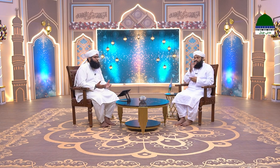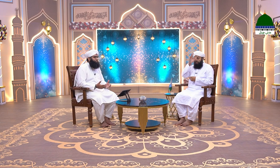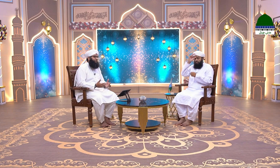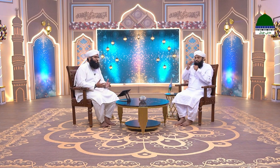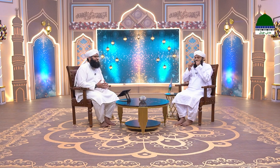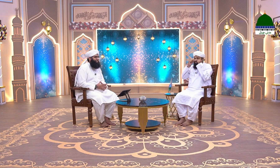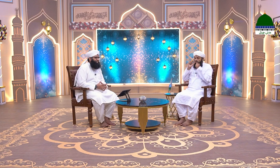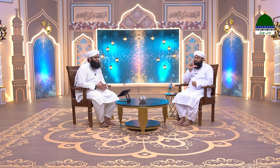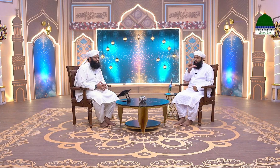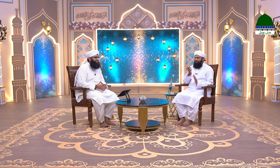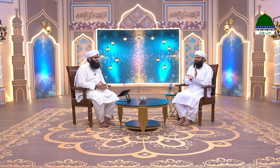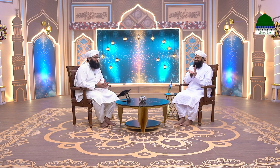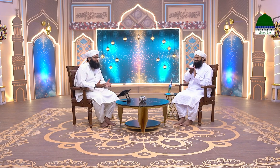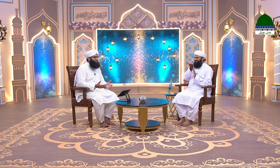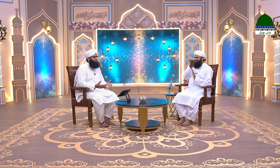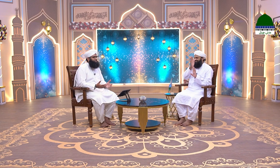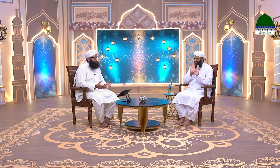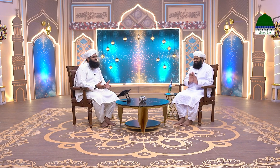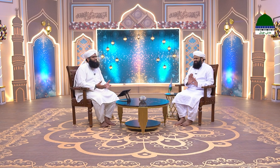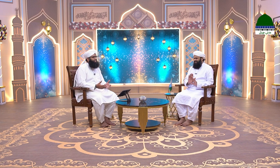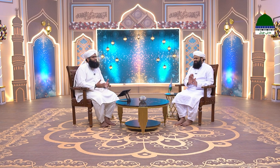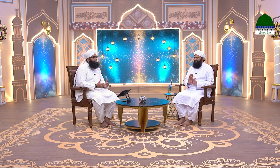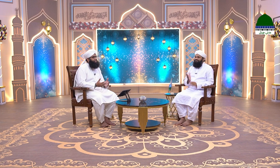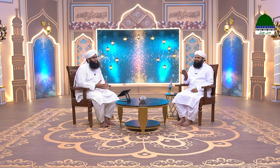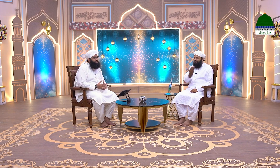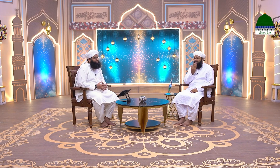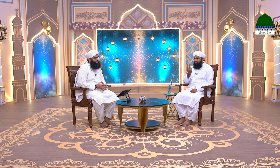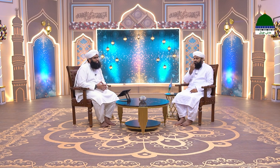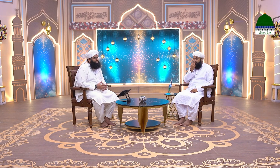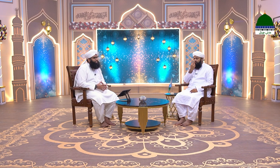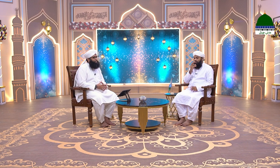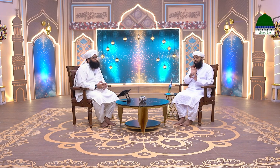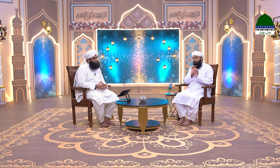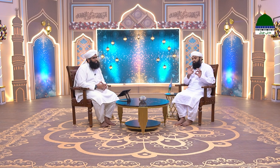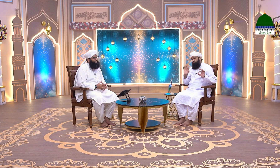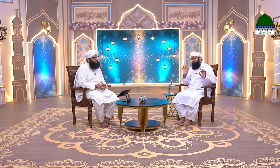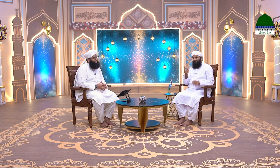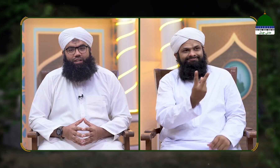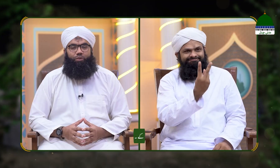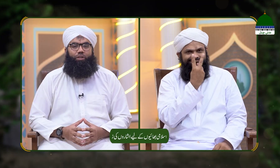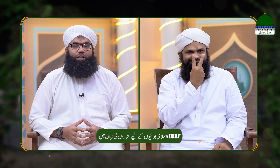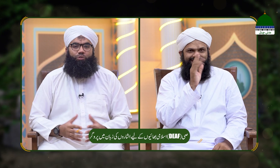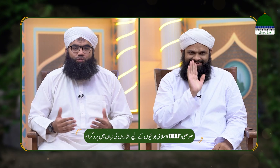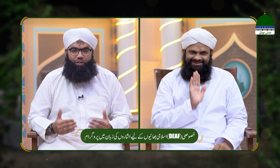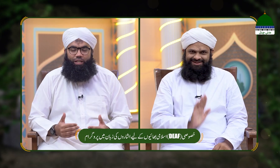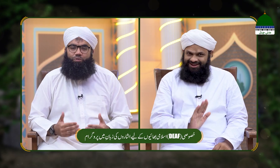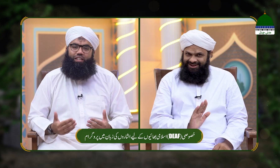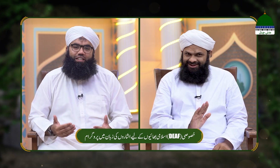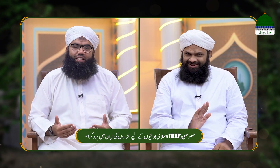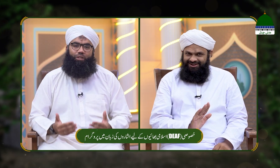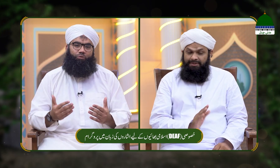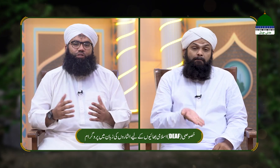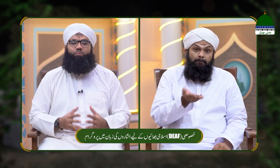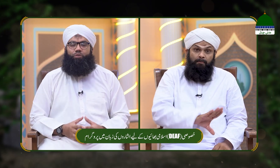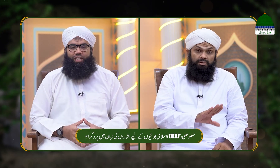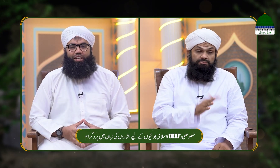رسول کو بڑھانے کے لیے انشاءاللہ اس سلسلے میں شامل رہیں گے، اول تاخیر انشاءاللہ سنیں گے، اور جو سنیں گے اسے یاد